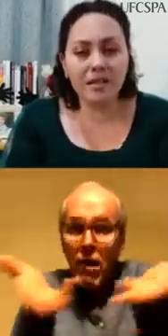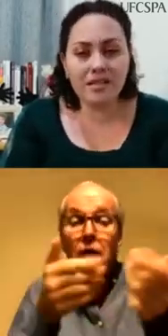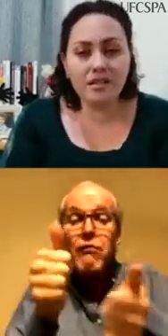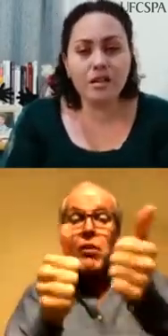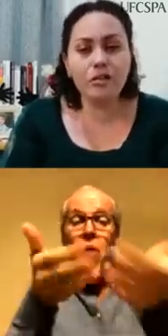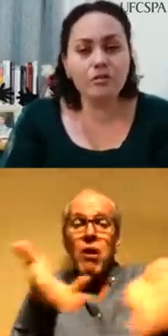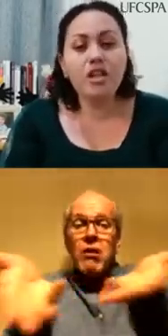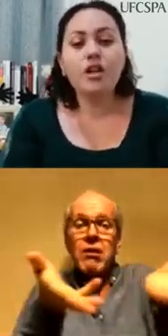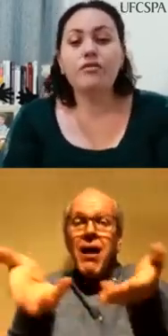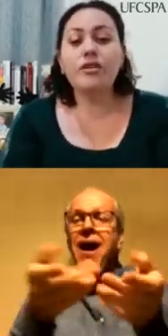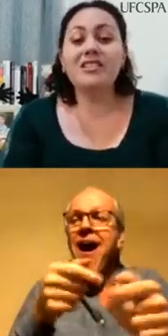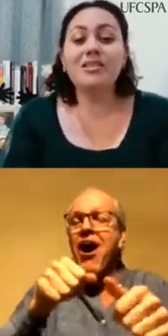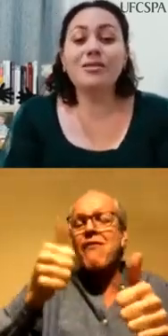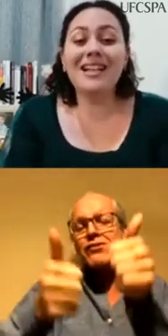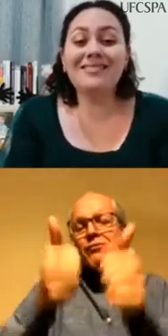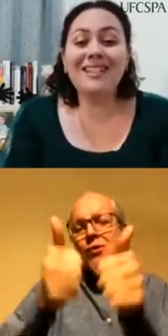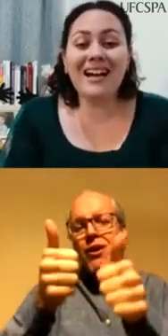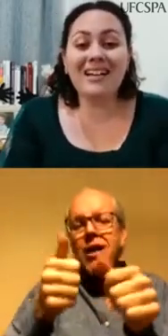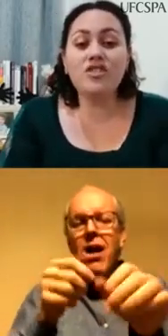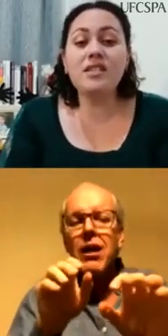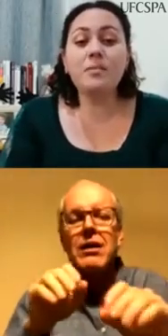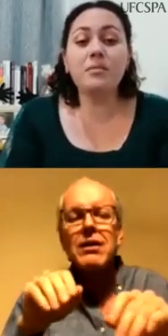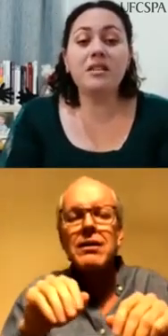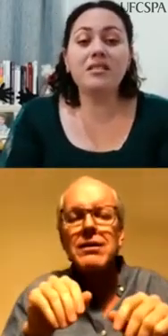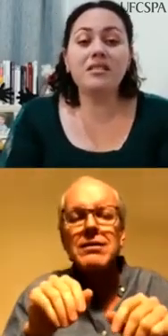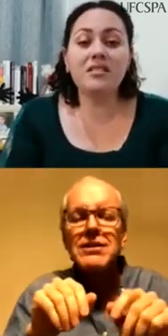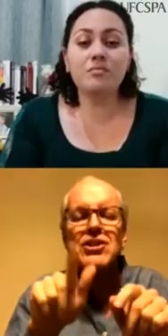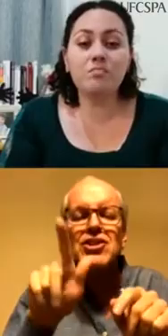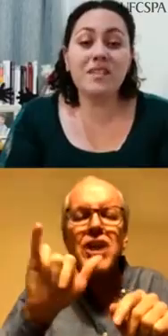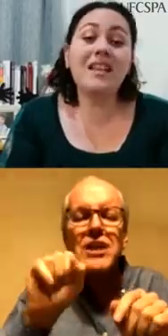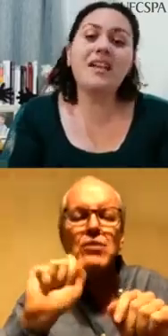que era a operação, foi tentando tratar, disse para